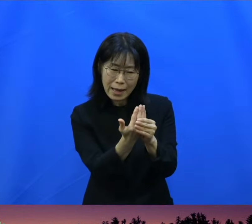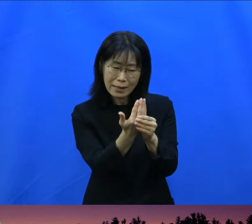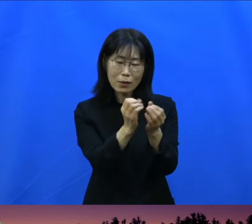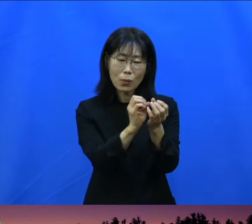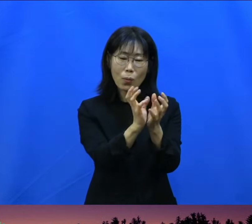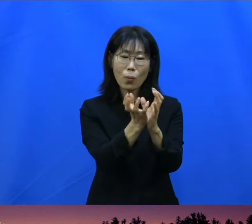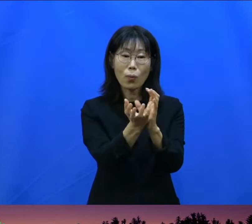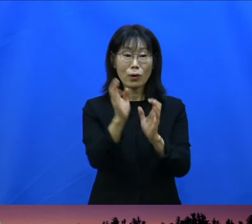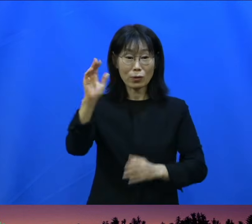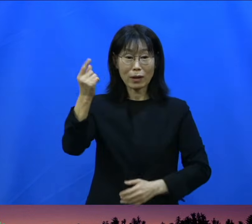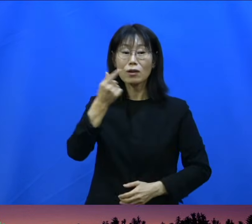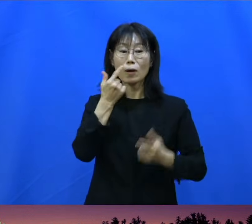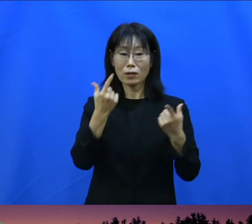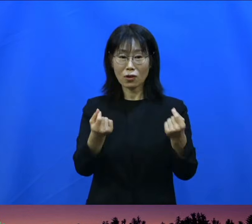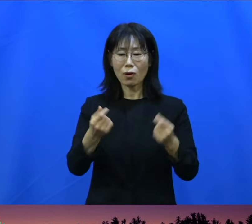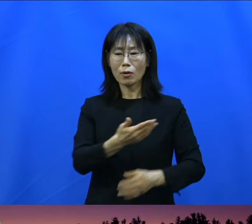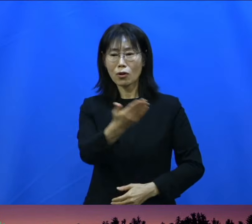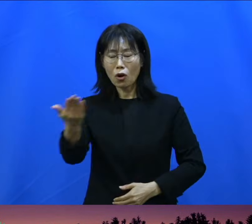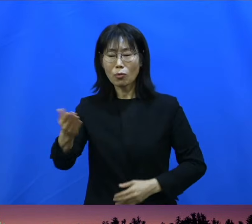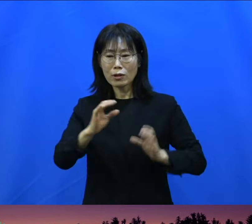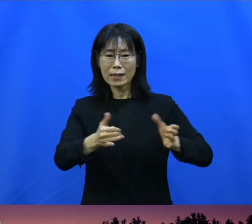구별된 백성으로 사는 거예요.